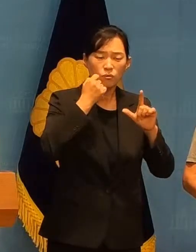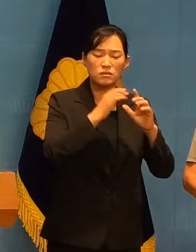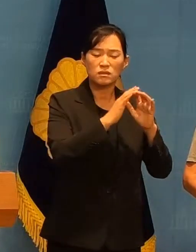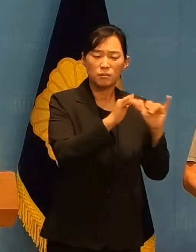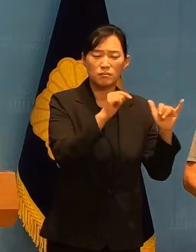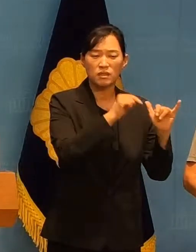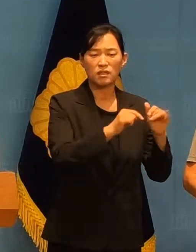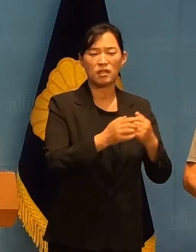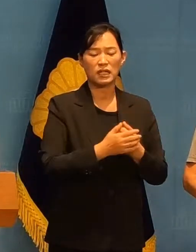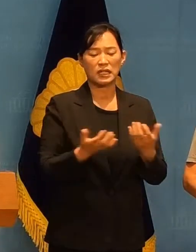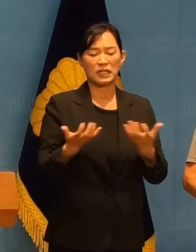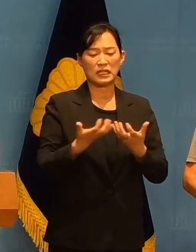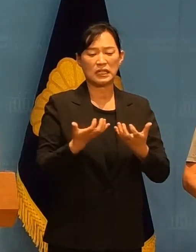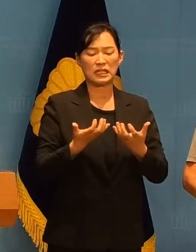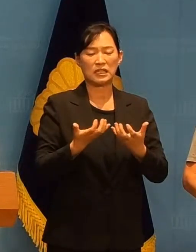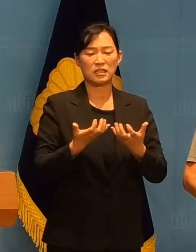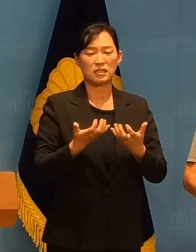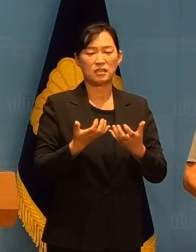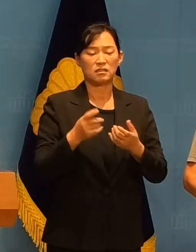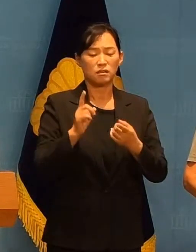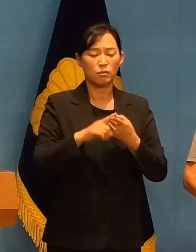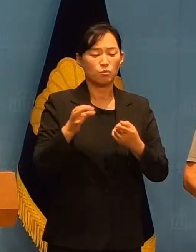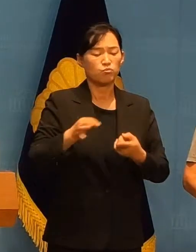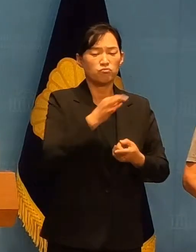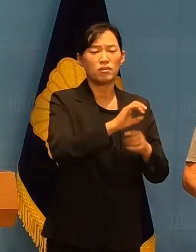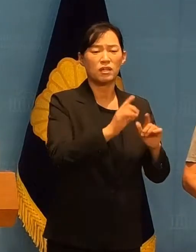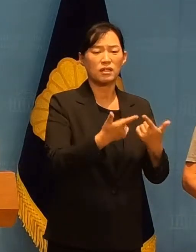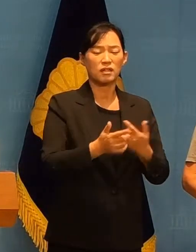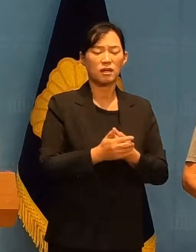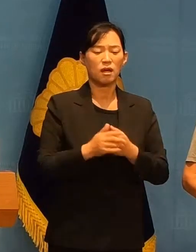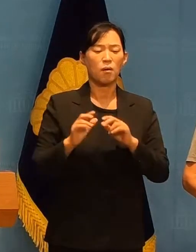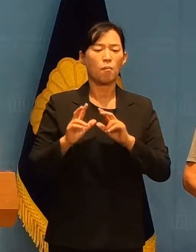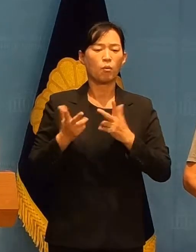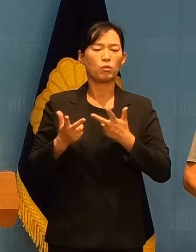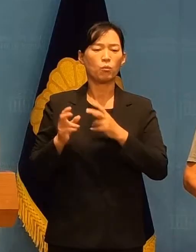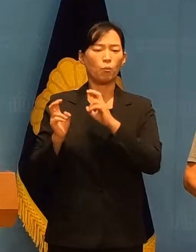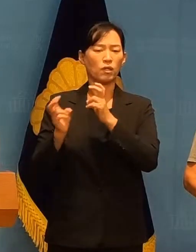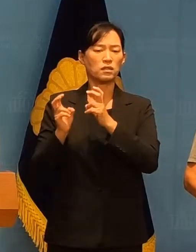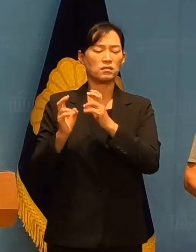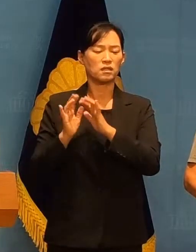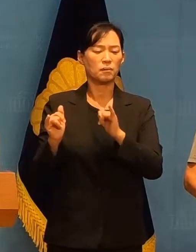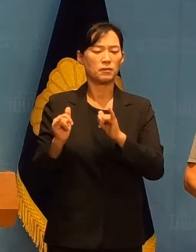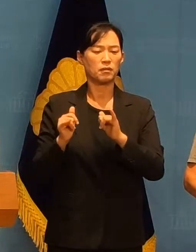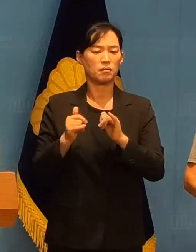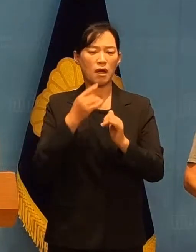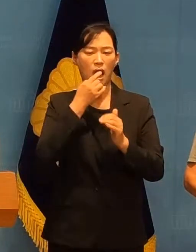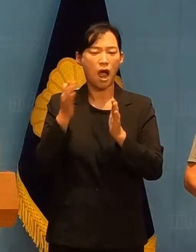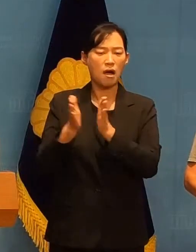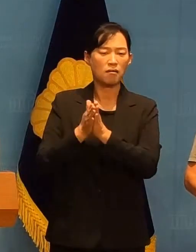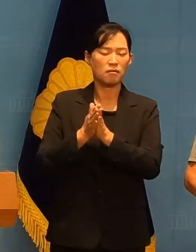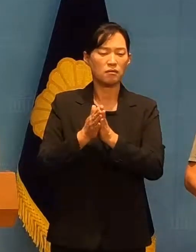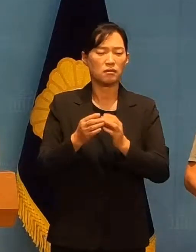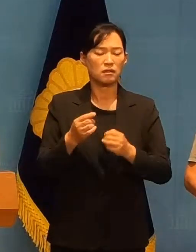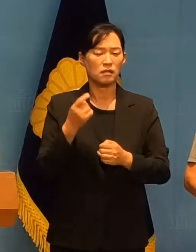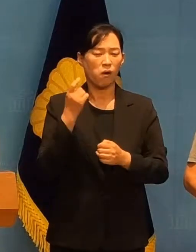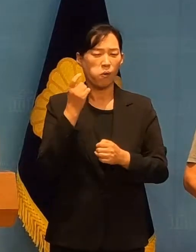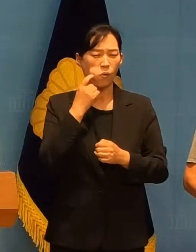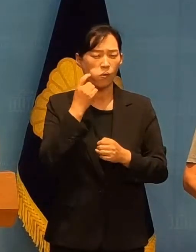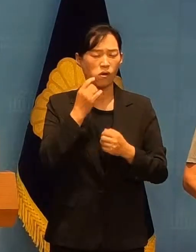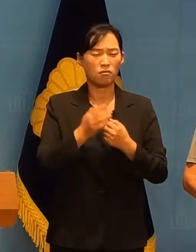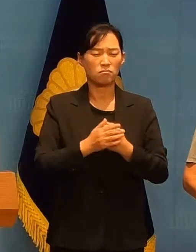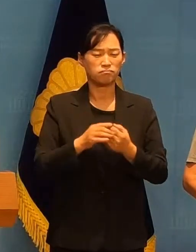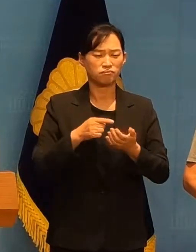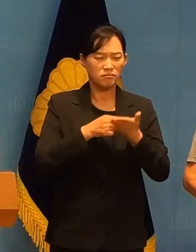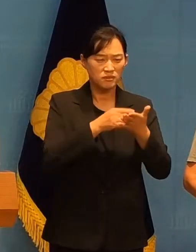사람들에게 일한 대가를 지급하는 것이 아니라 자기 회사 직원들과 짜고 허위기성을 청구해